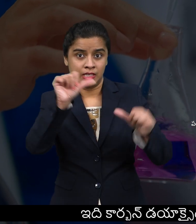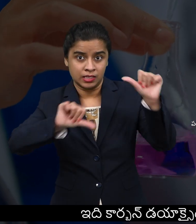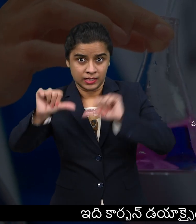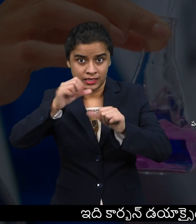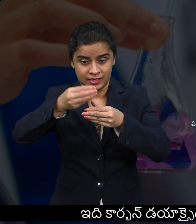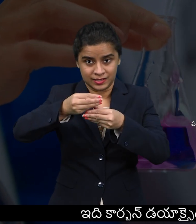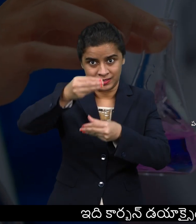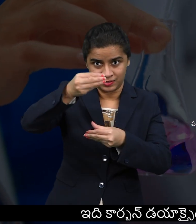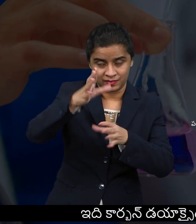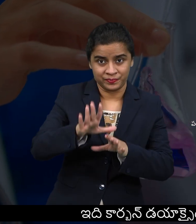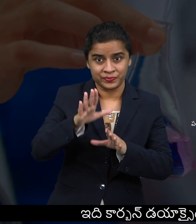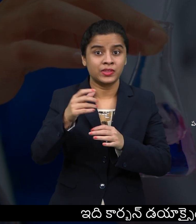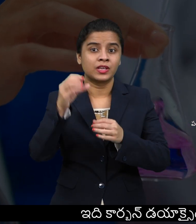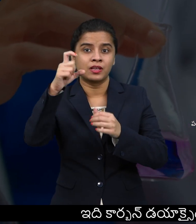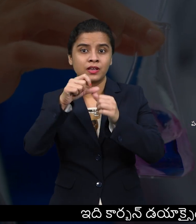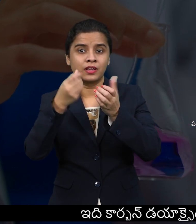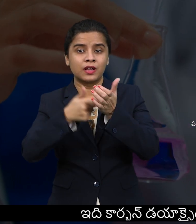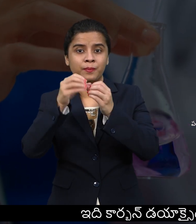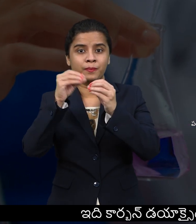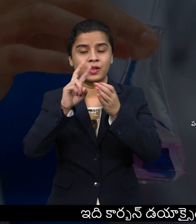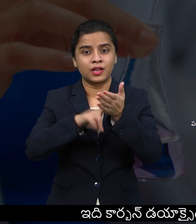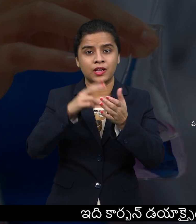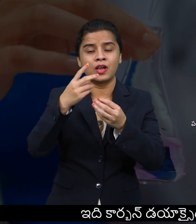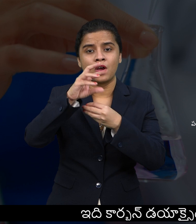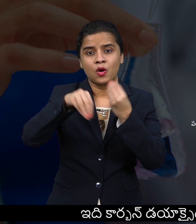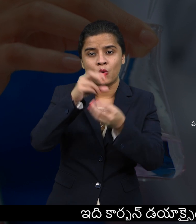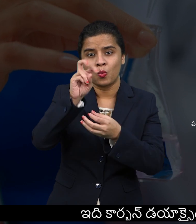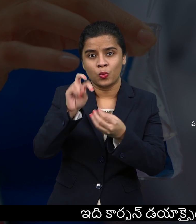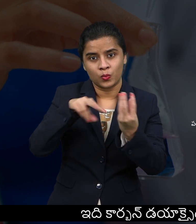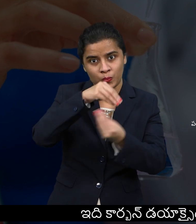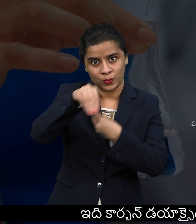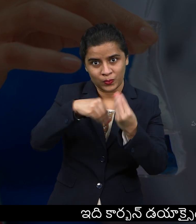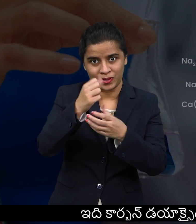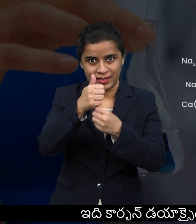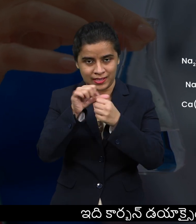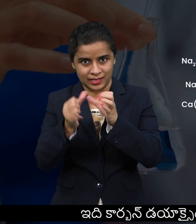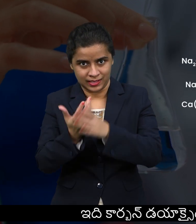ఇది కార్బన్ డయాక్సైడ్ వాయువుకు రసాయన పరీక్ష.